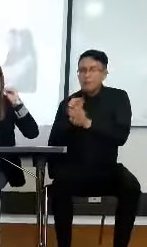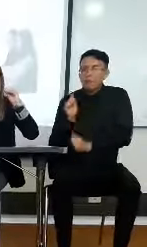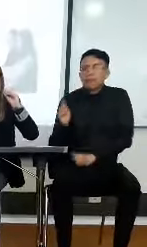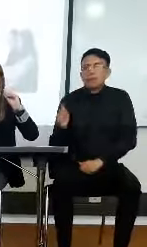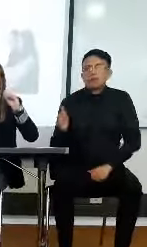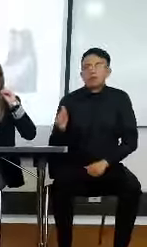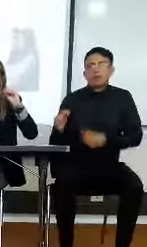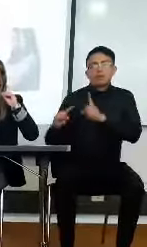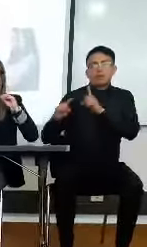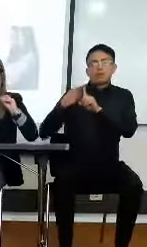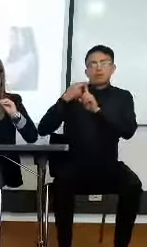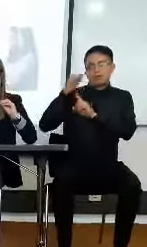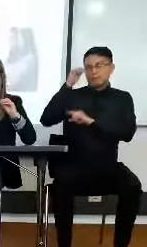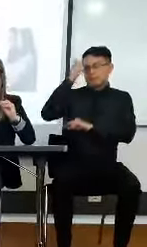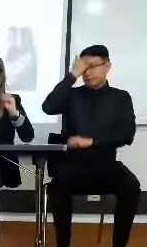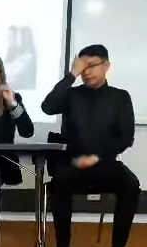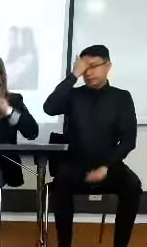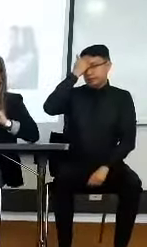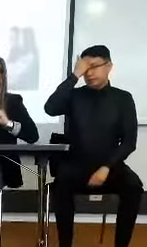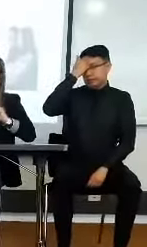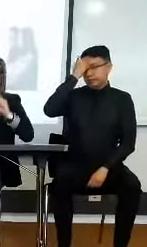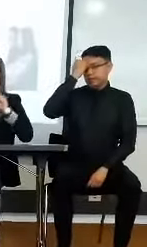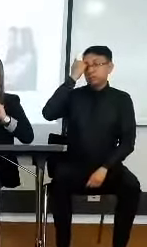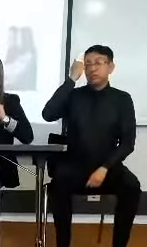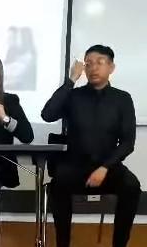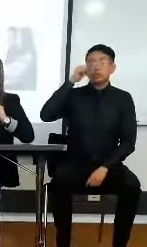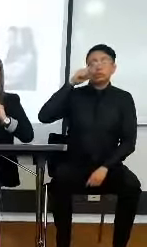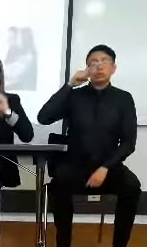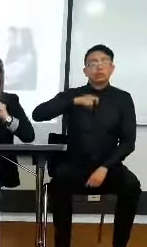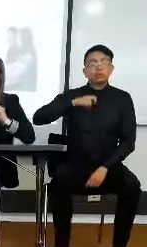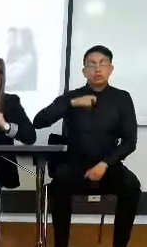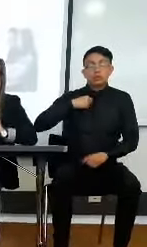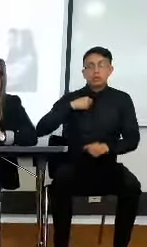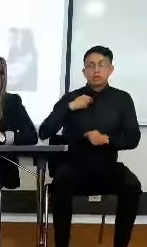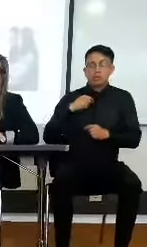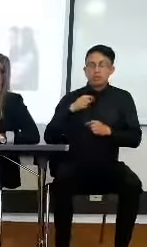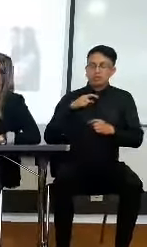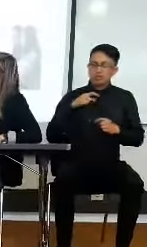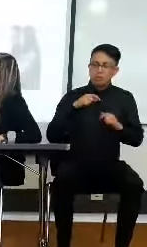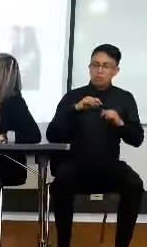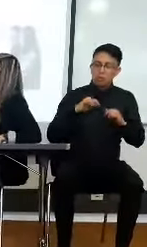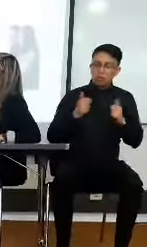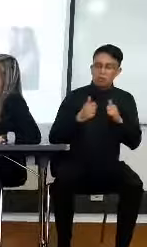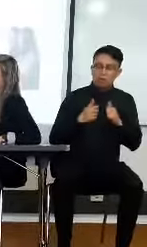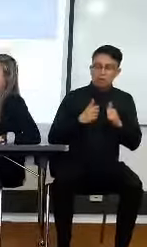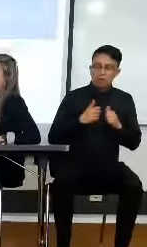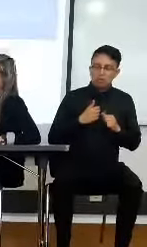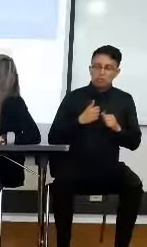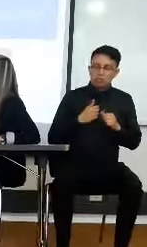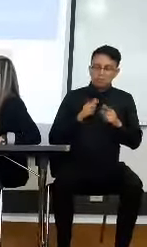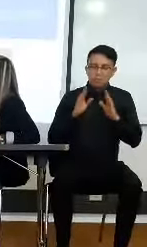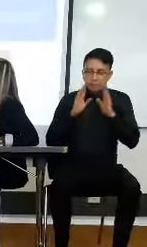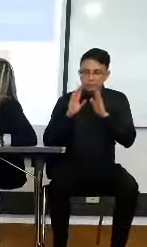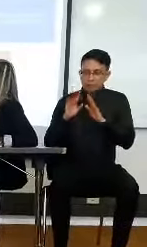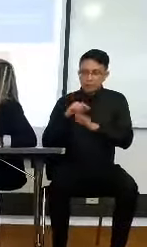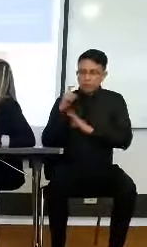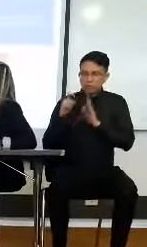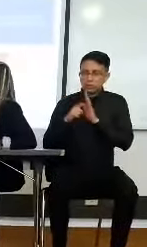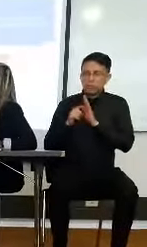la premisa o como el objetivo de que nosotros como organización nos pensáramos una ruta integral para las personas